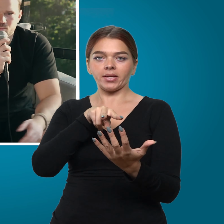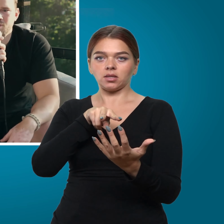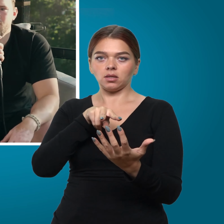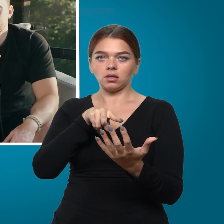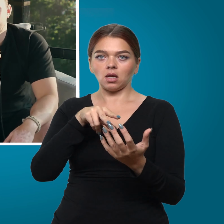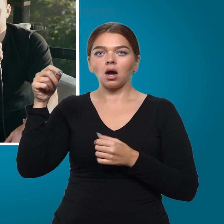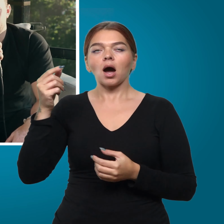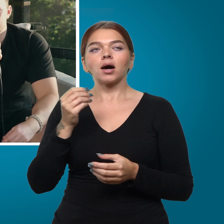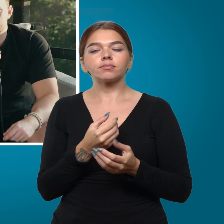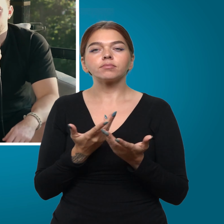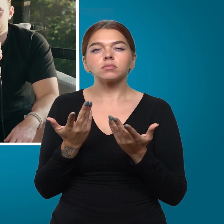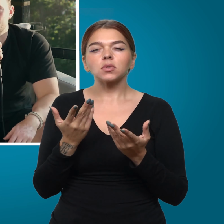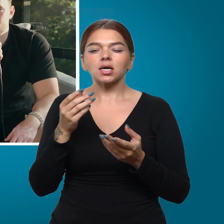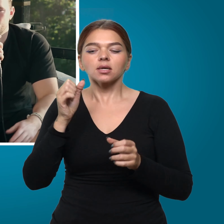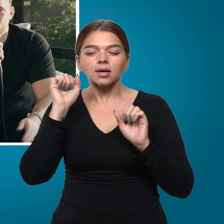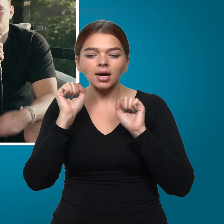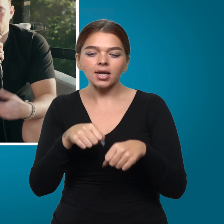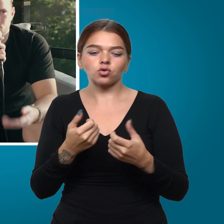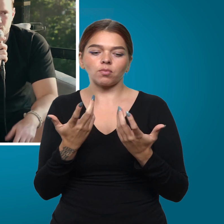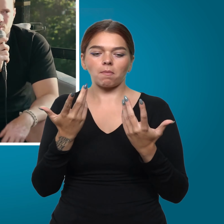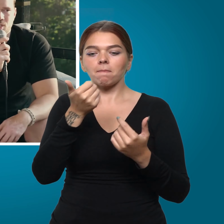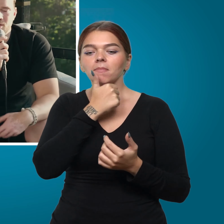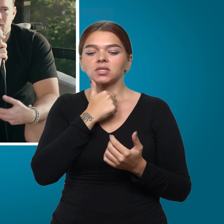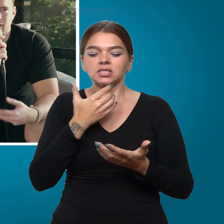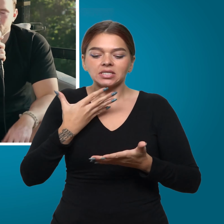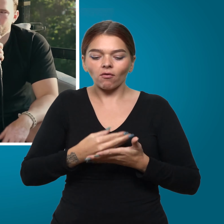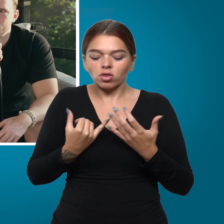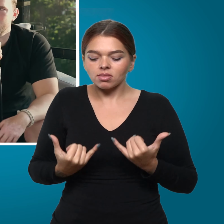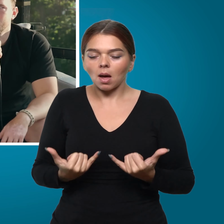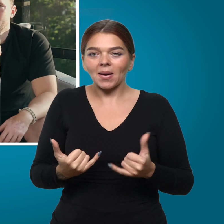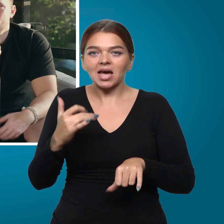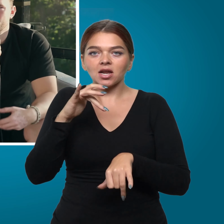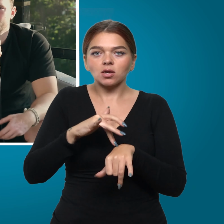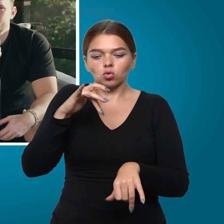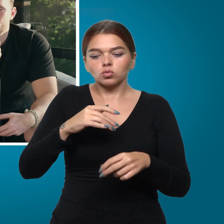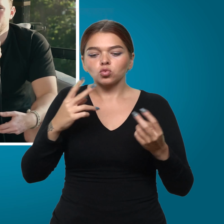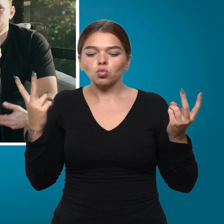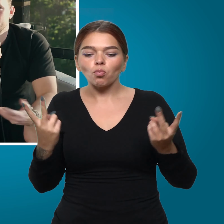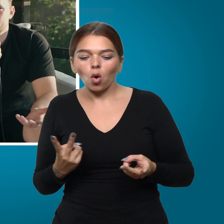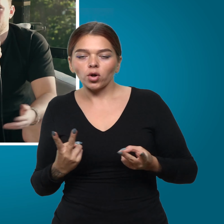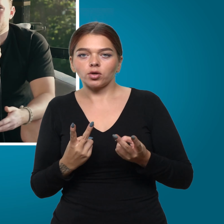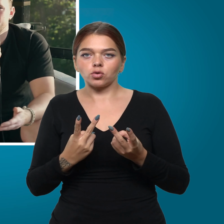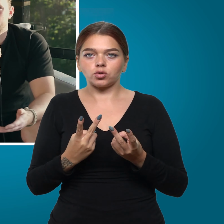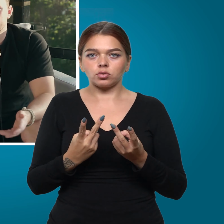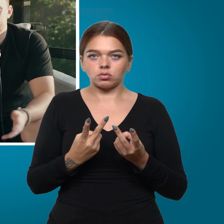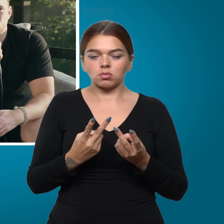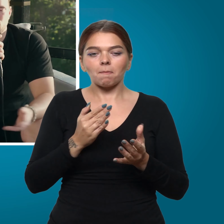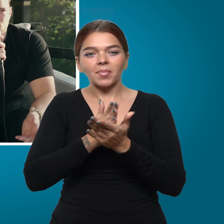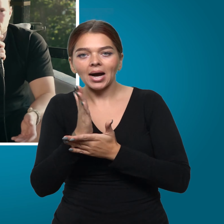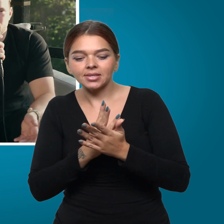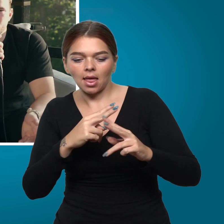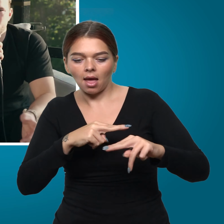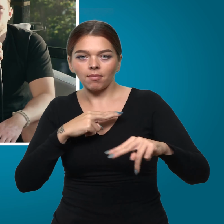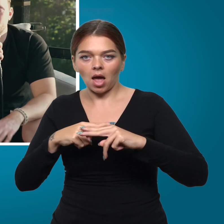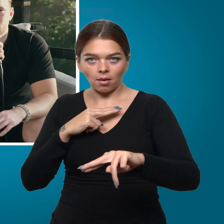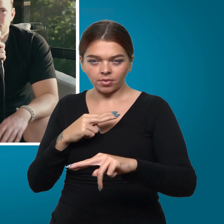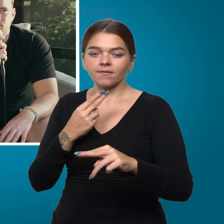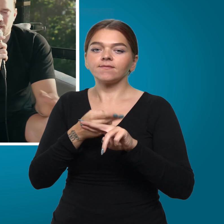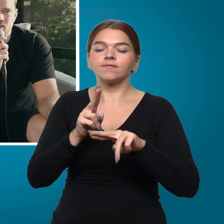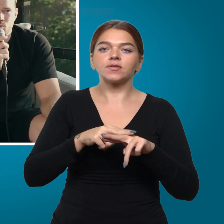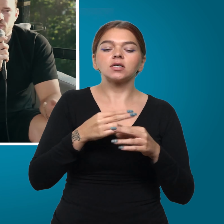gyvenimo patirtis ir panašiai. Tai dėl to tos knygos ir dabar yra leidžiamos. Ir kol jaunimui, aš irgi dabar, kai kalbuosiu su moksleiviu, sakau,